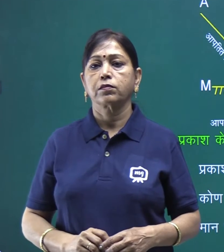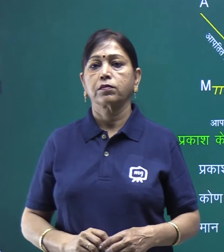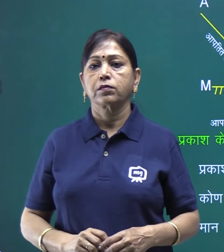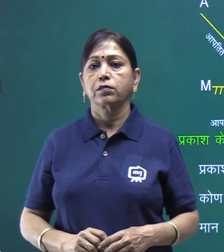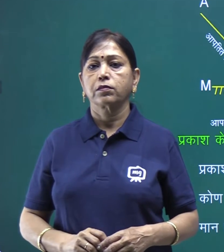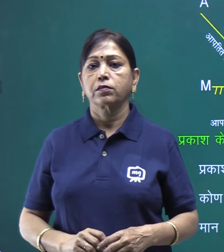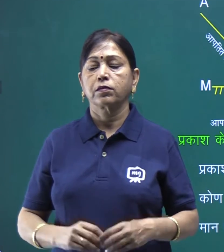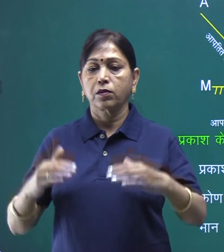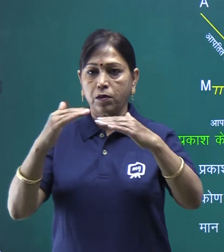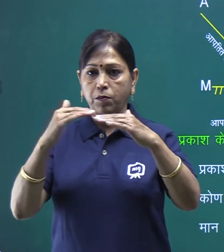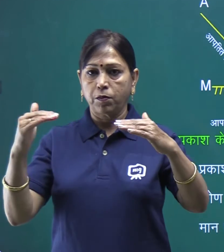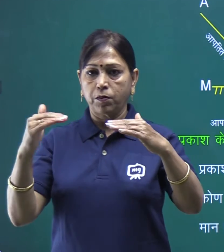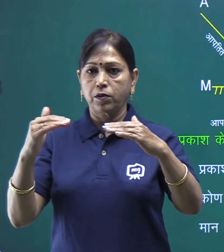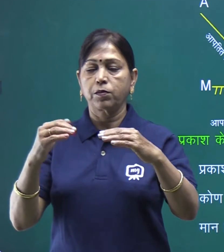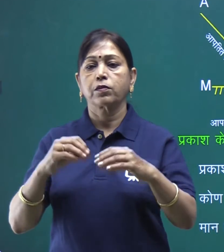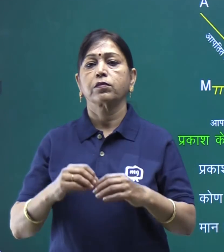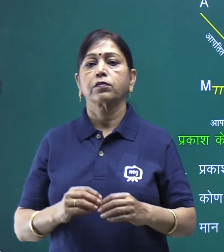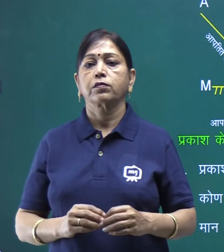यह माध्यम पृष्ठ है।